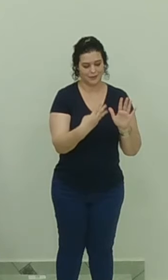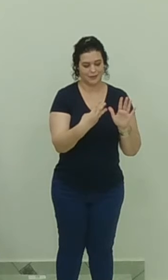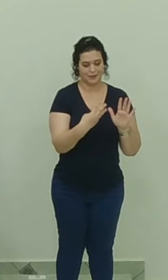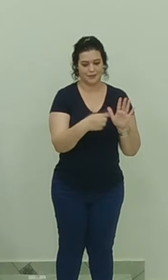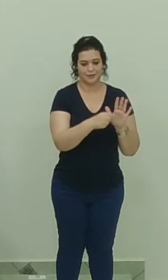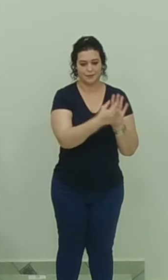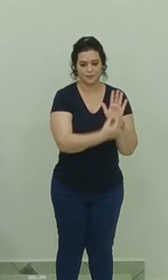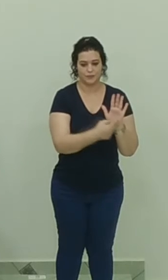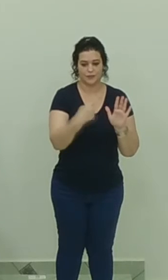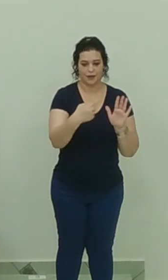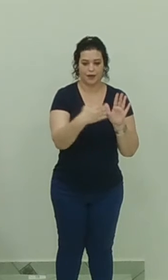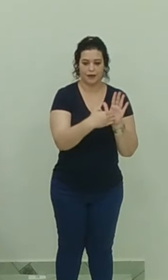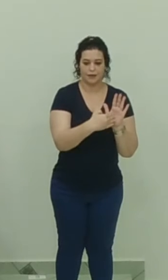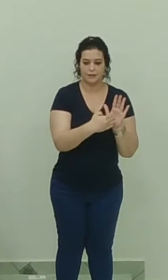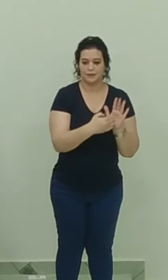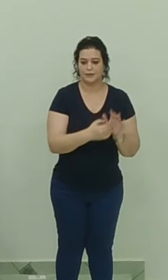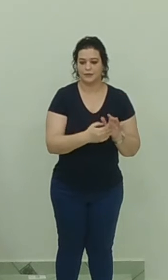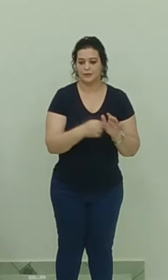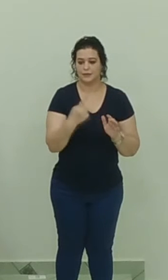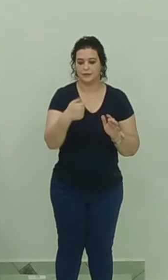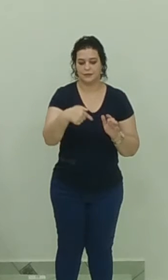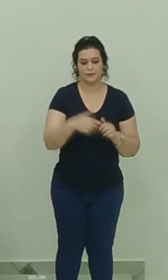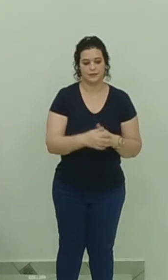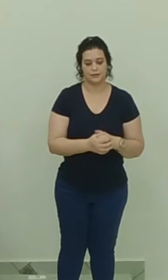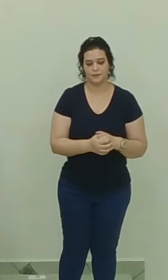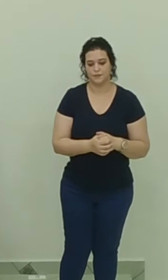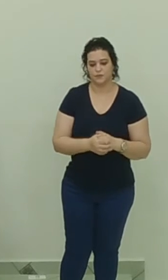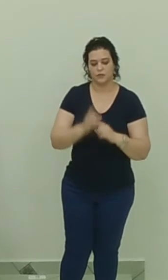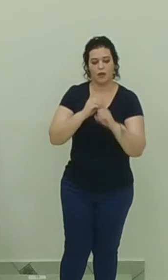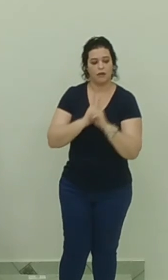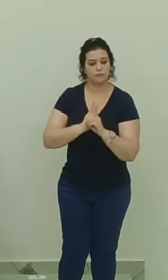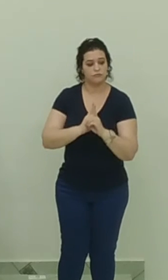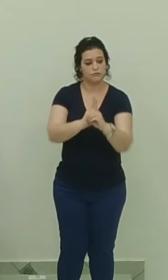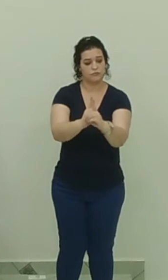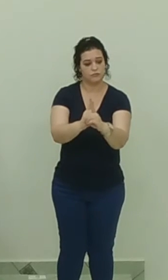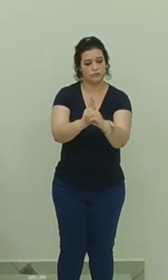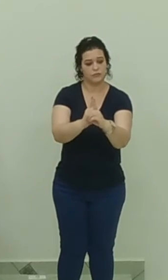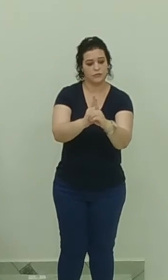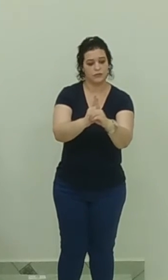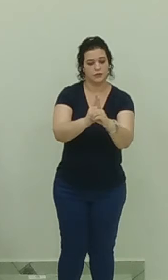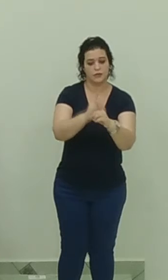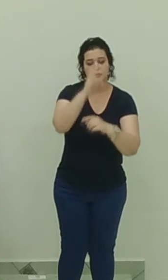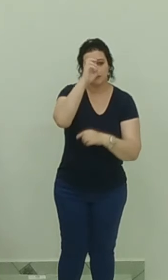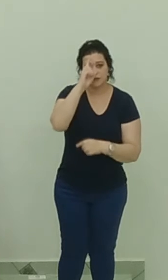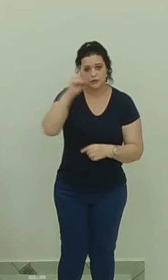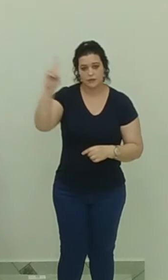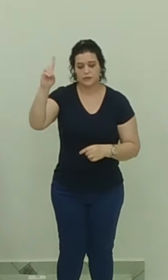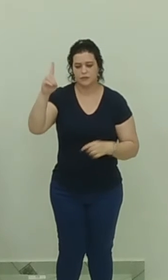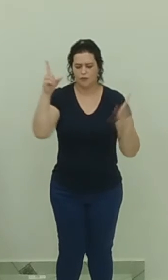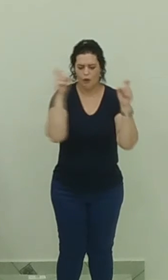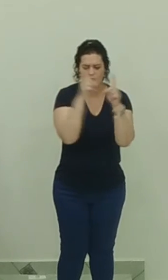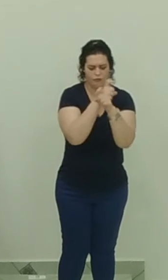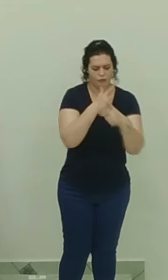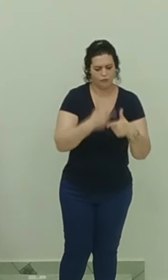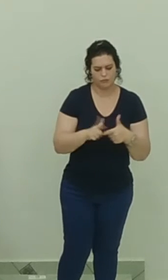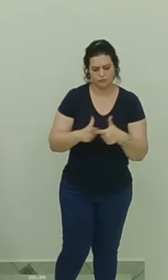17, seguindo a Deus na dificuldade. Seguindo a Deus na